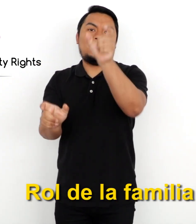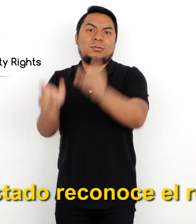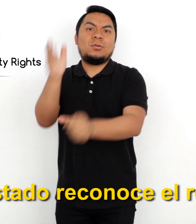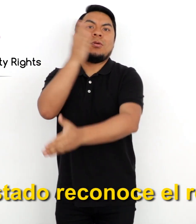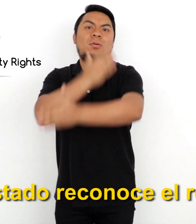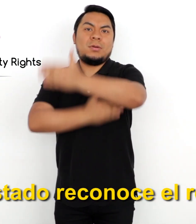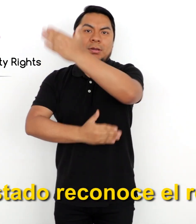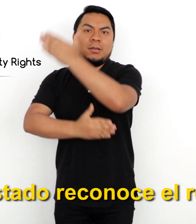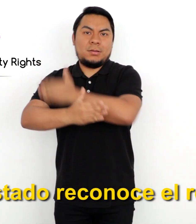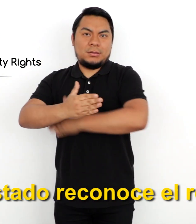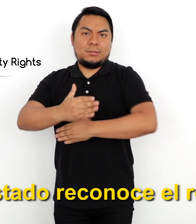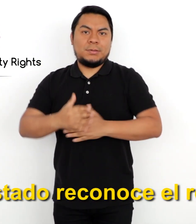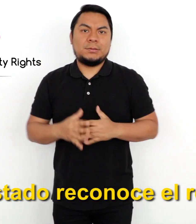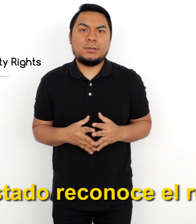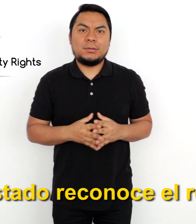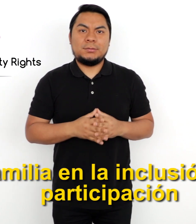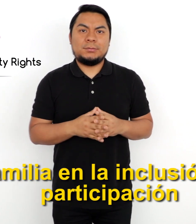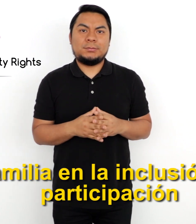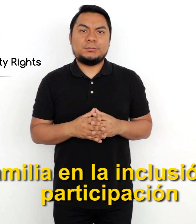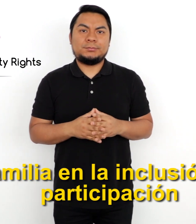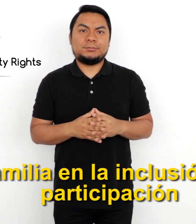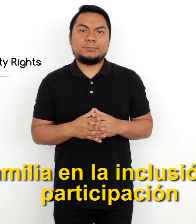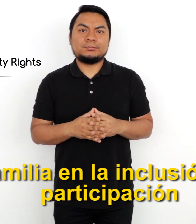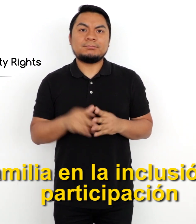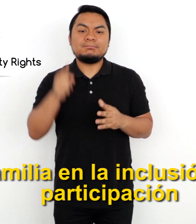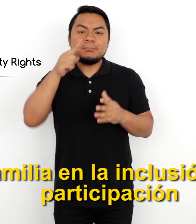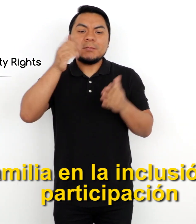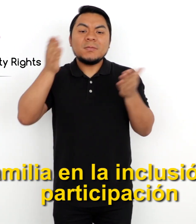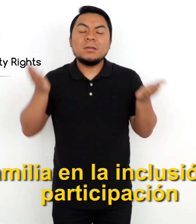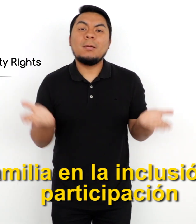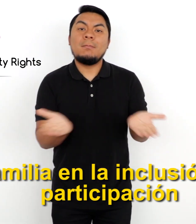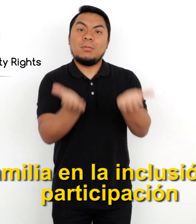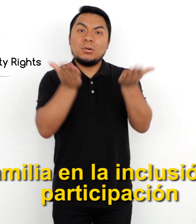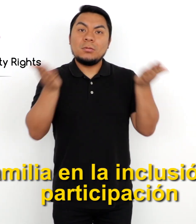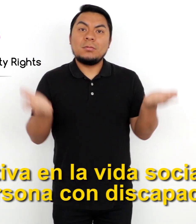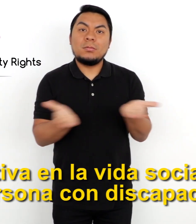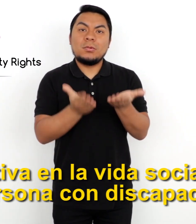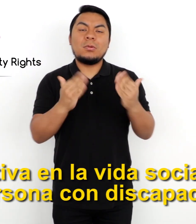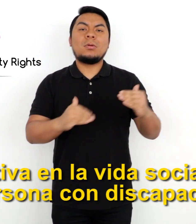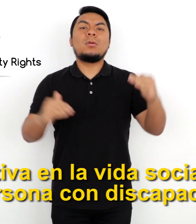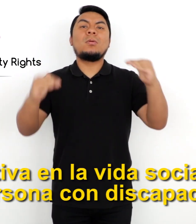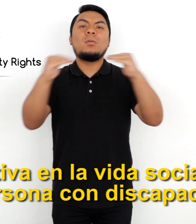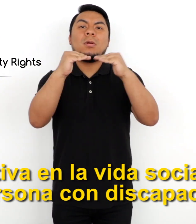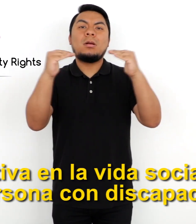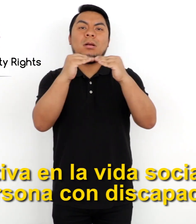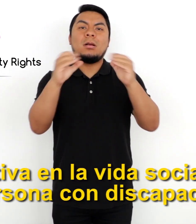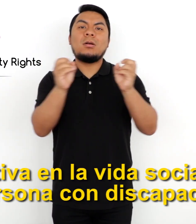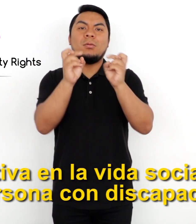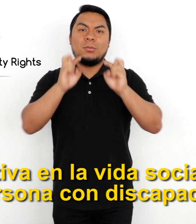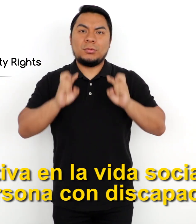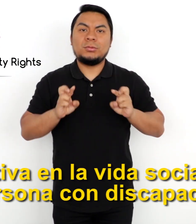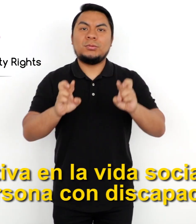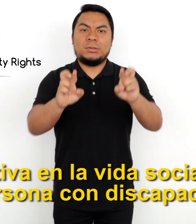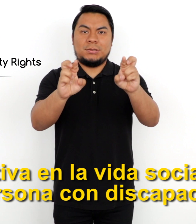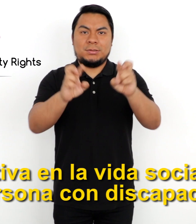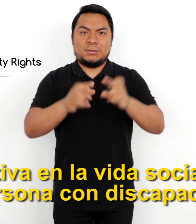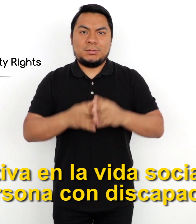EL ESTADO RECONOCE EL ROL DE LA FAMILIA EN LA INCLUSIÓN Y PARTICIPACIÓN EFECTIVA EN LA VIDA SOCIAL DE LA PERSONA CON